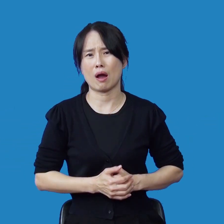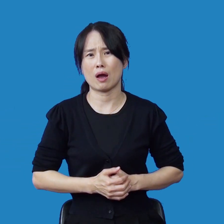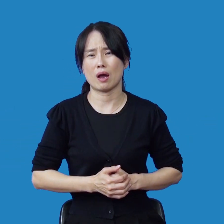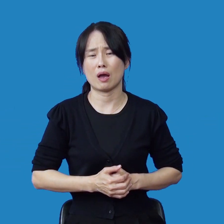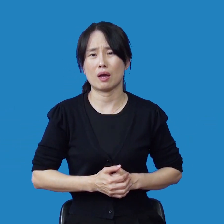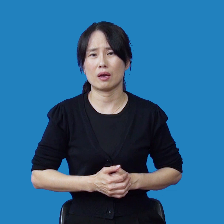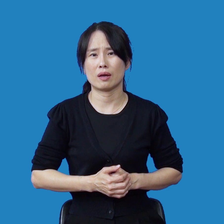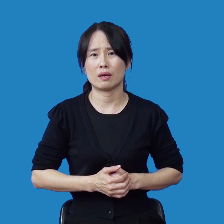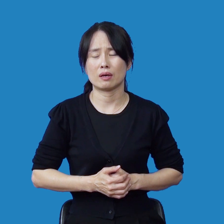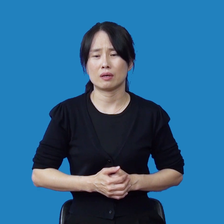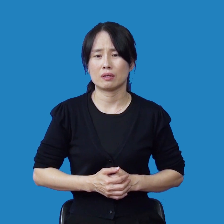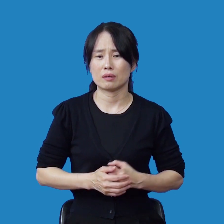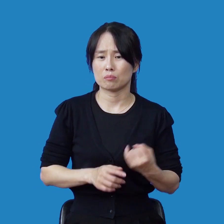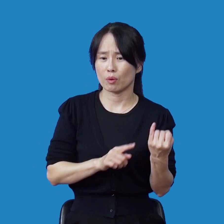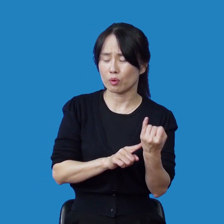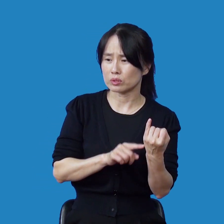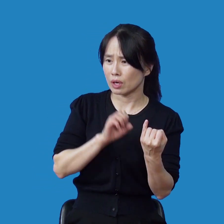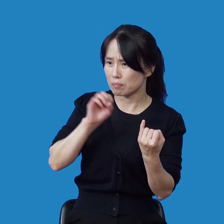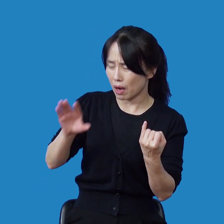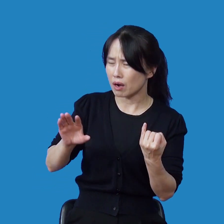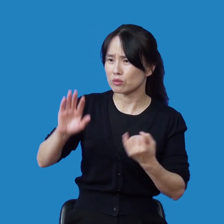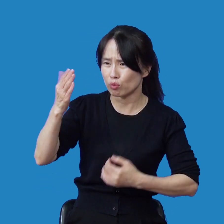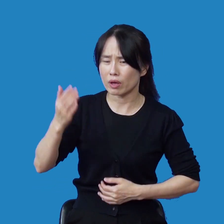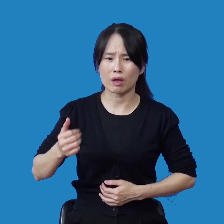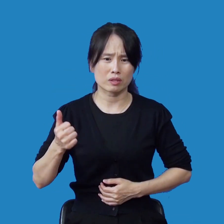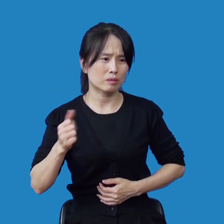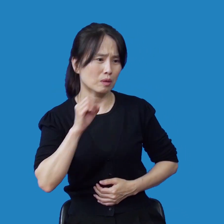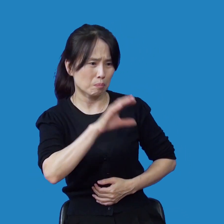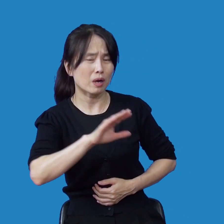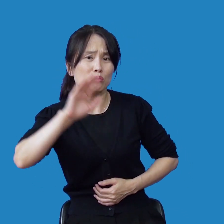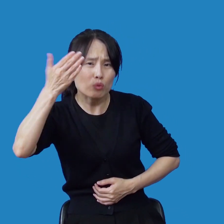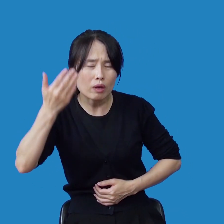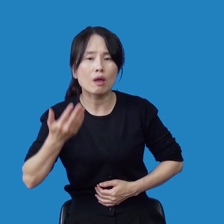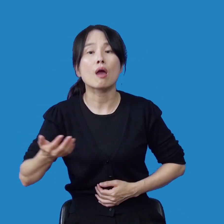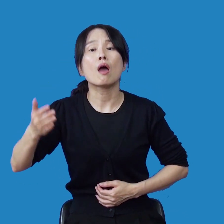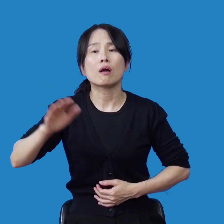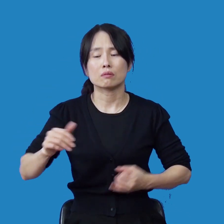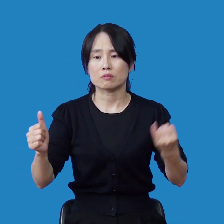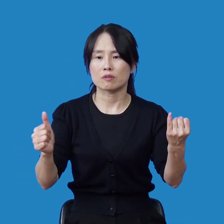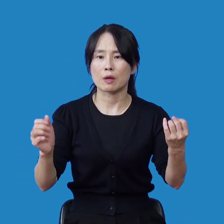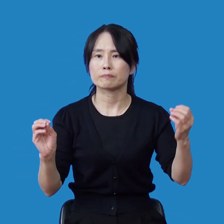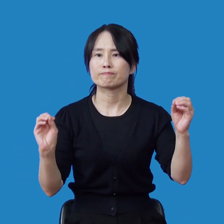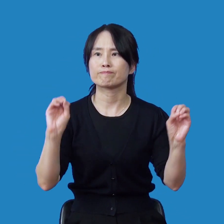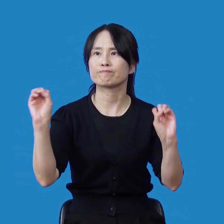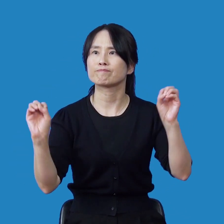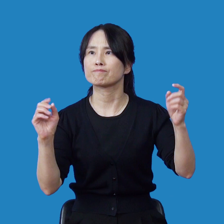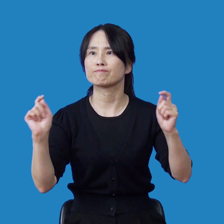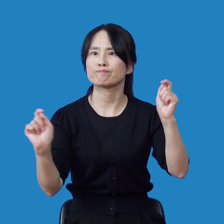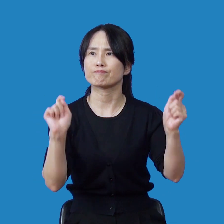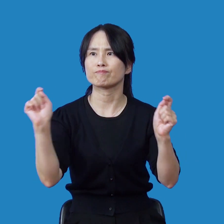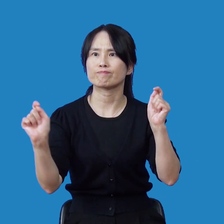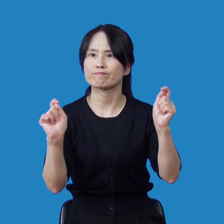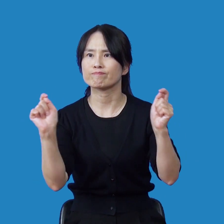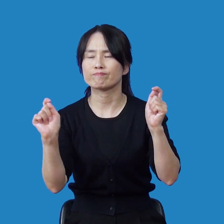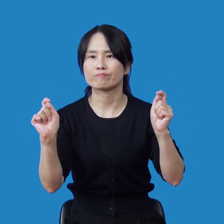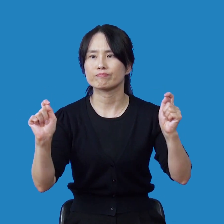그냥 녹아내릴 수 있는 것이었습니다. 그런데 어느 쪽도 먼저 그렇게 하려고 하지를